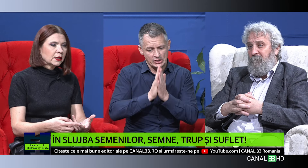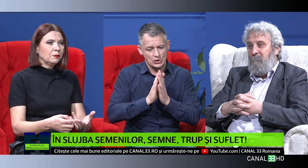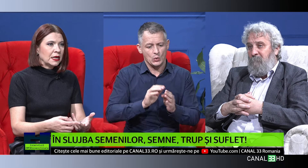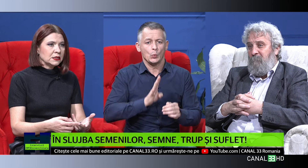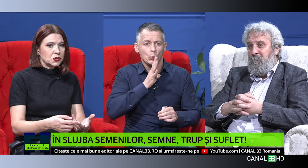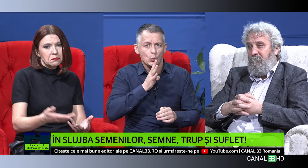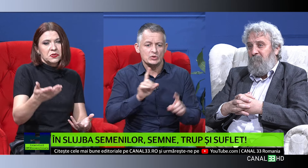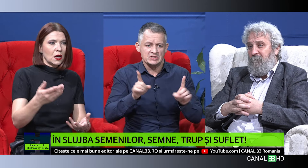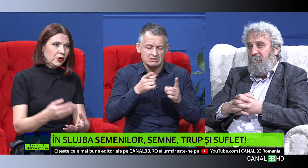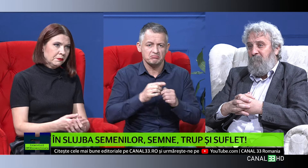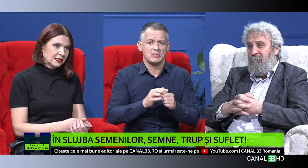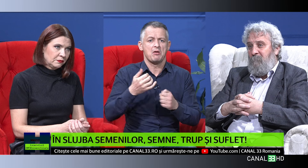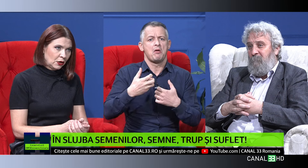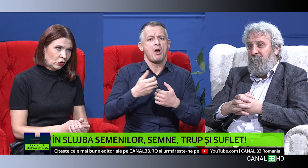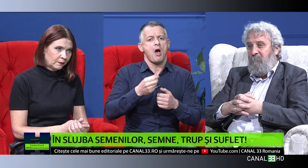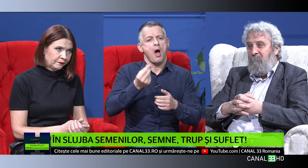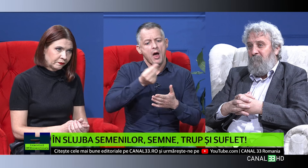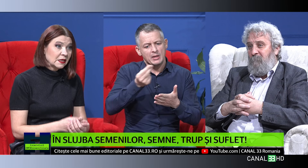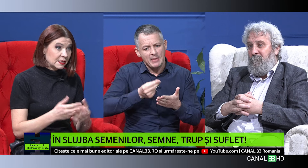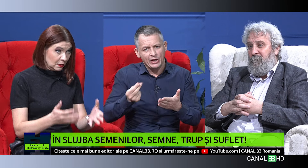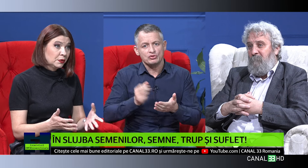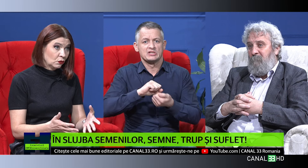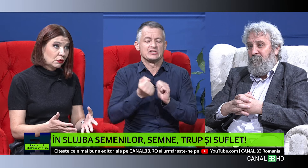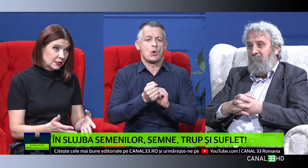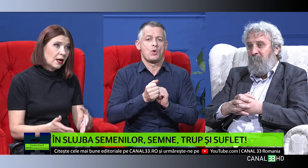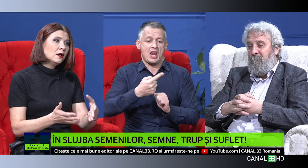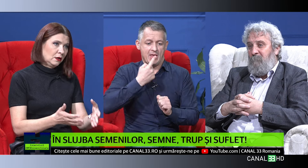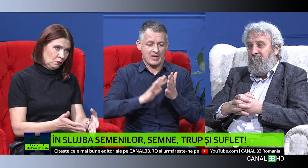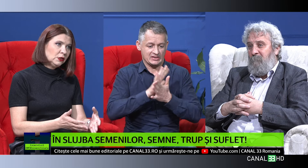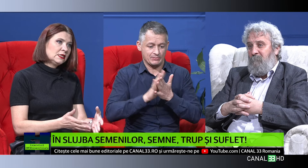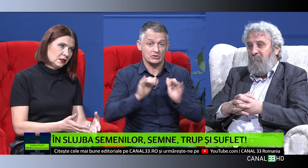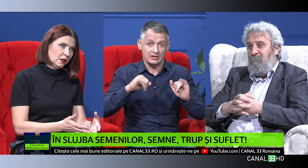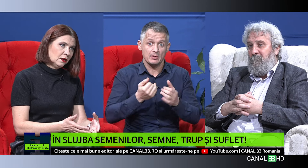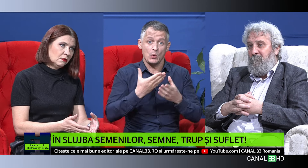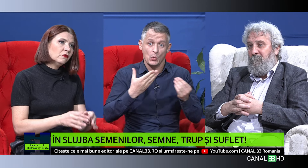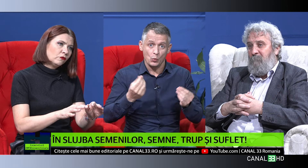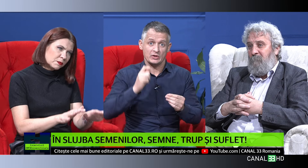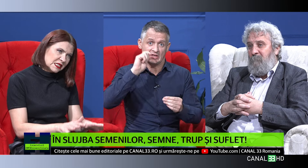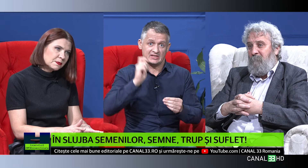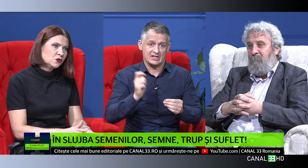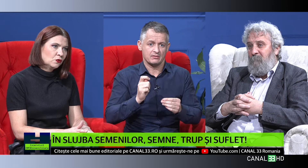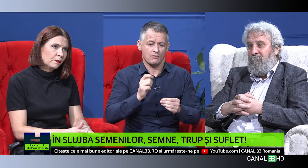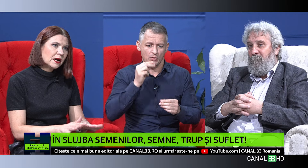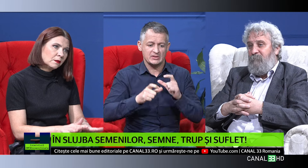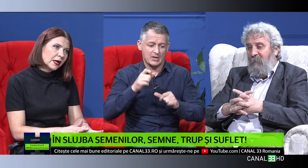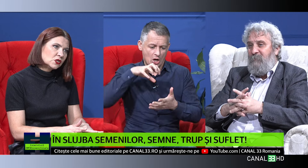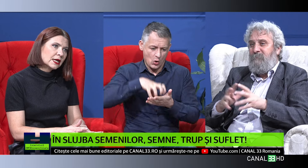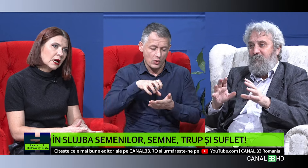arte plastice sau limba semnelor. Se întâmplă lucrul ăsta în multe țări. Vorbesc de spațiul european, că pe acesta